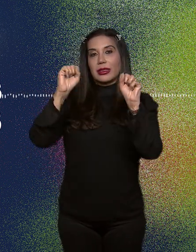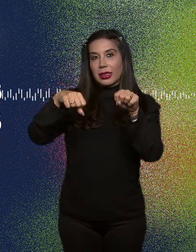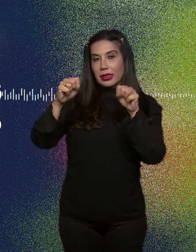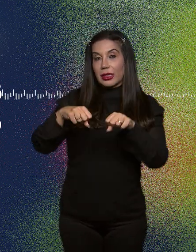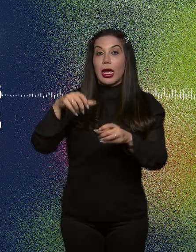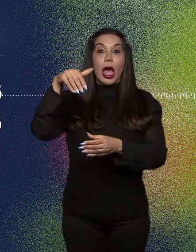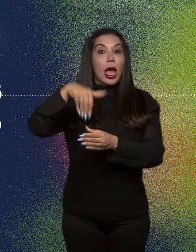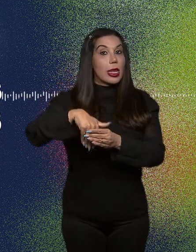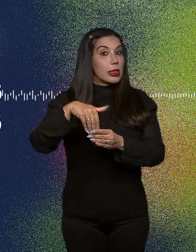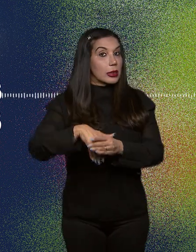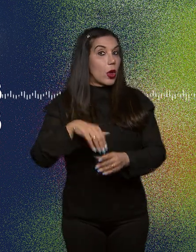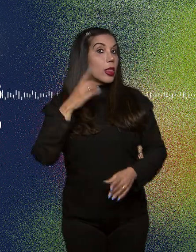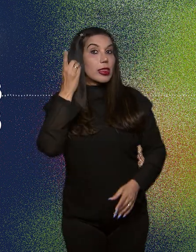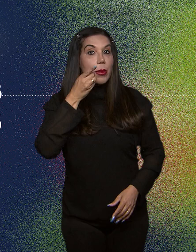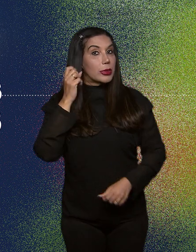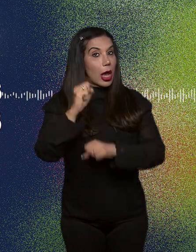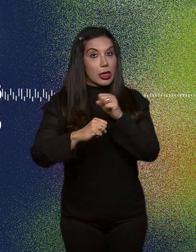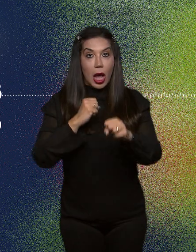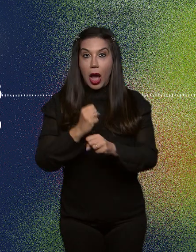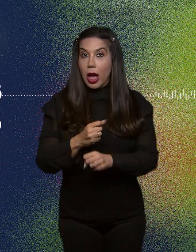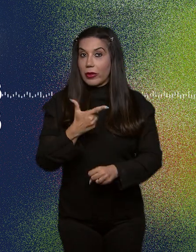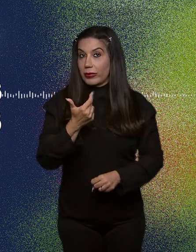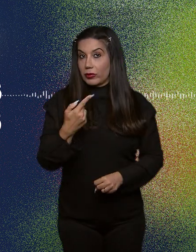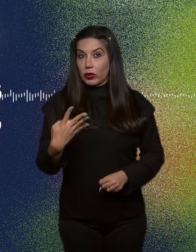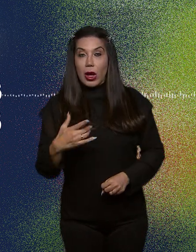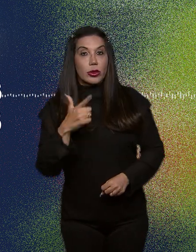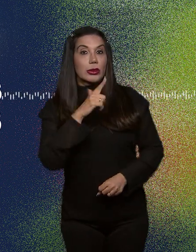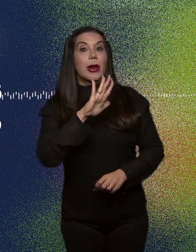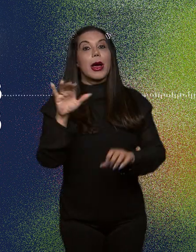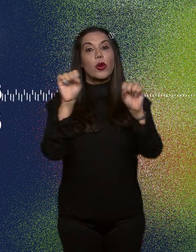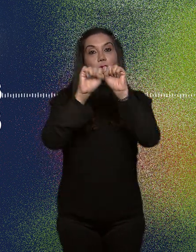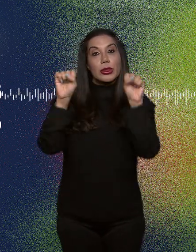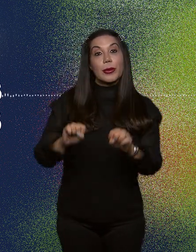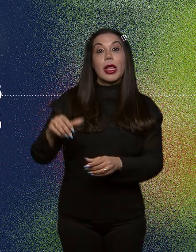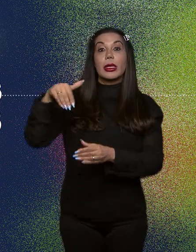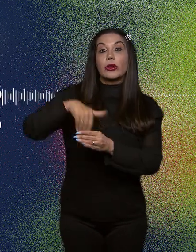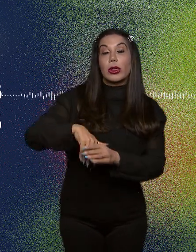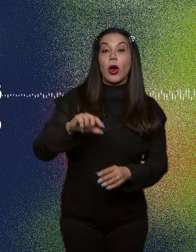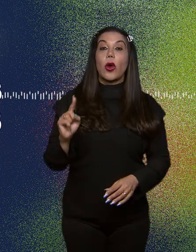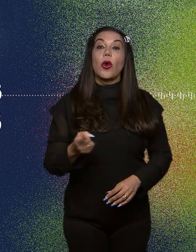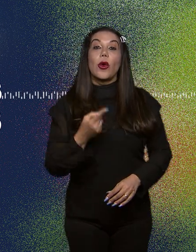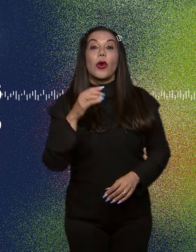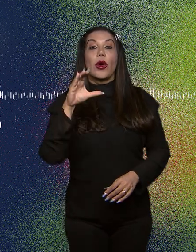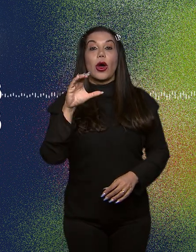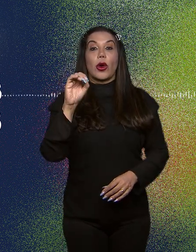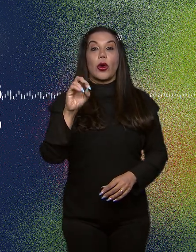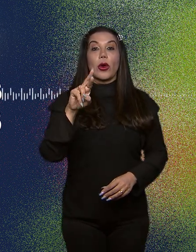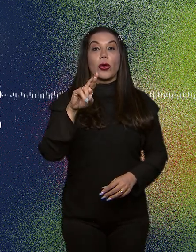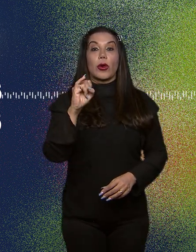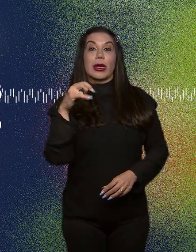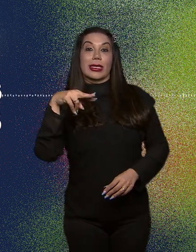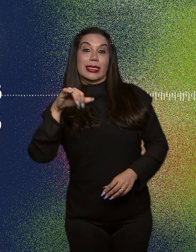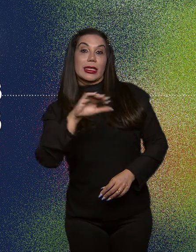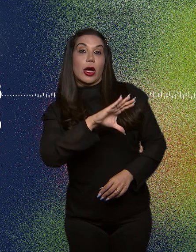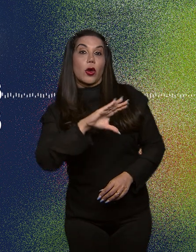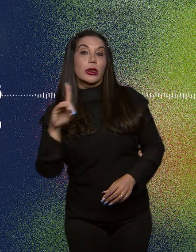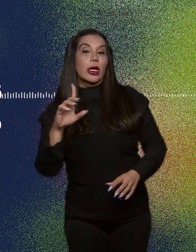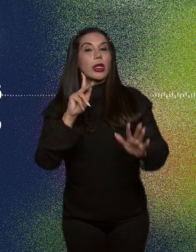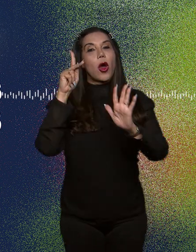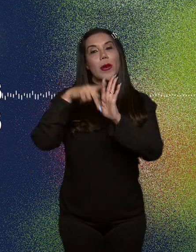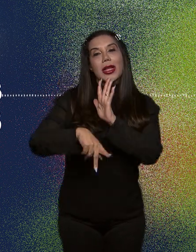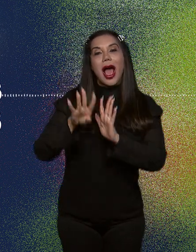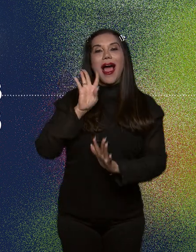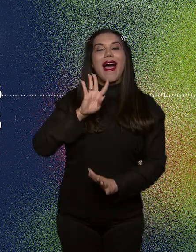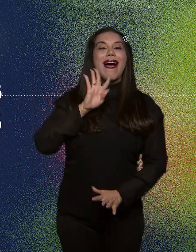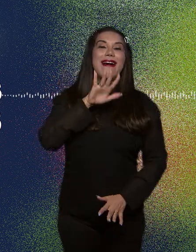ter eleição para deputado este ano, mas o sistema eleitoral brasileiro é um só e a Corina coordena um projeto muito bacana para